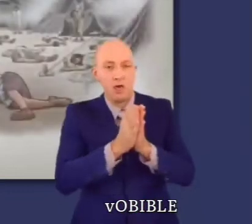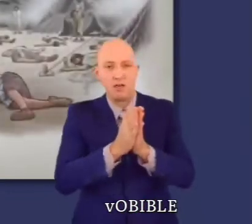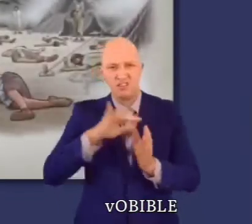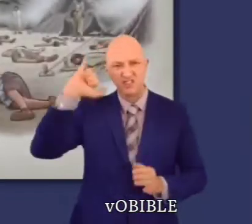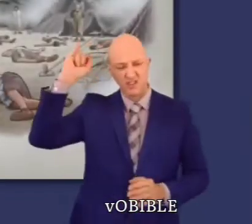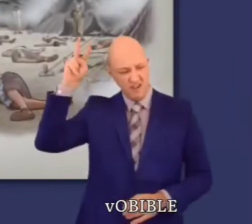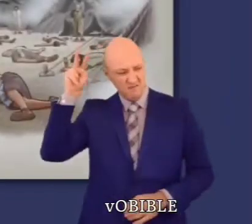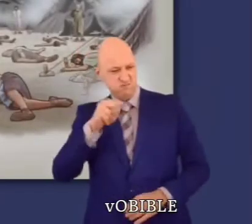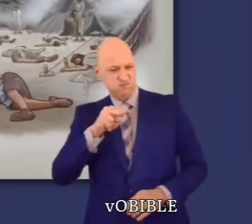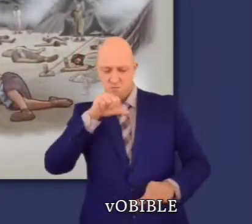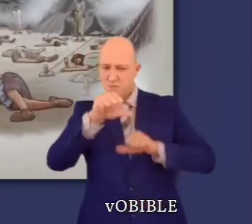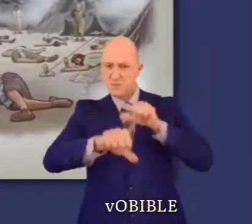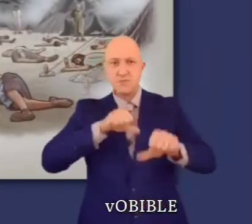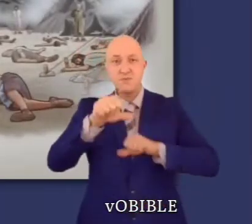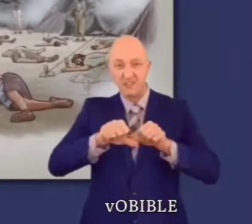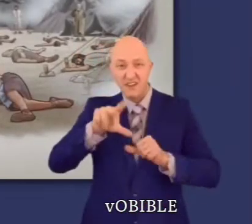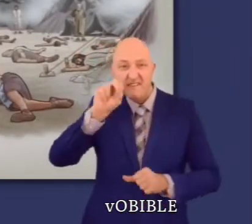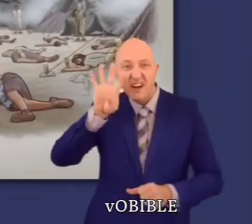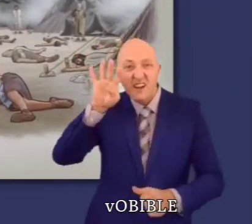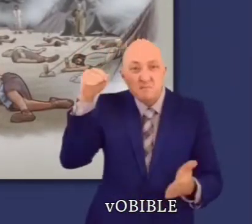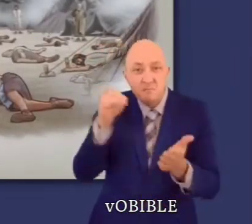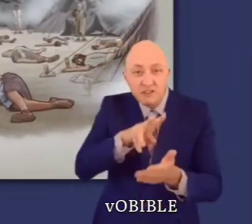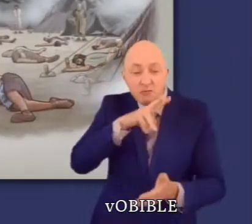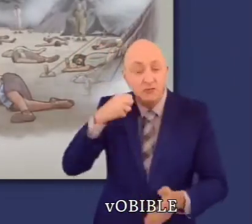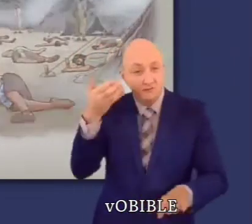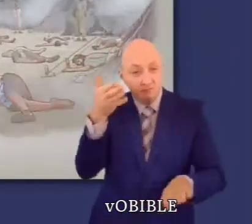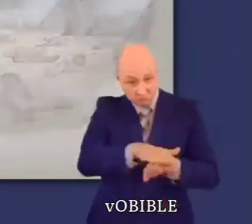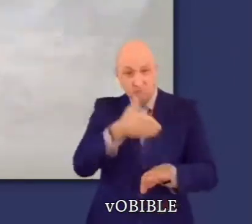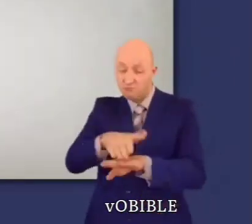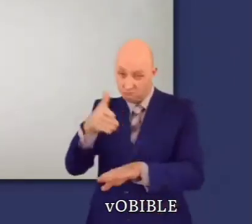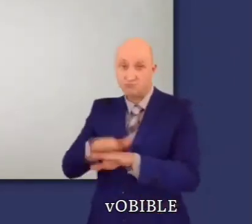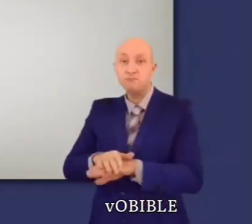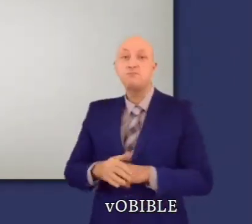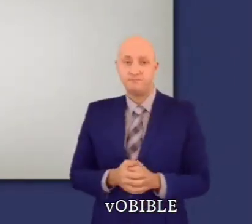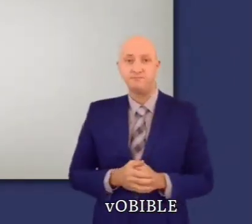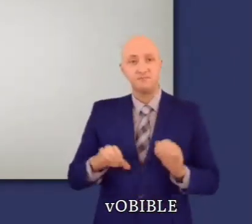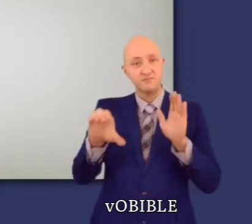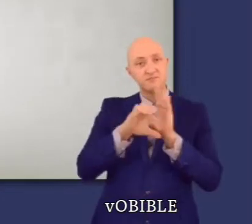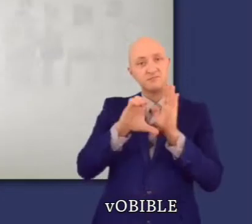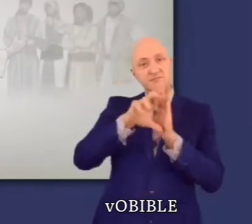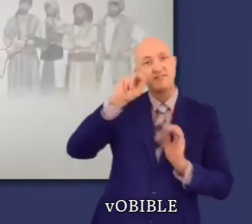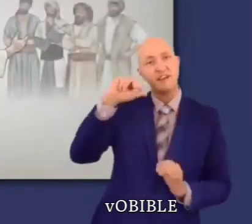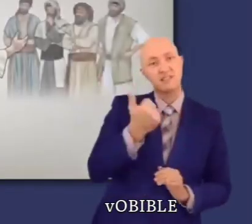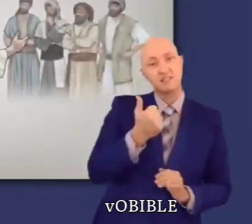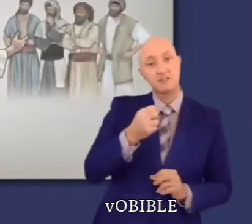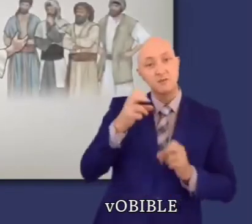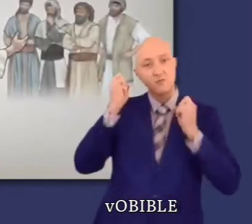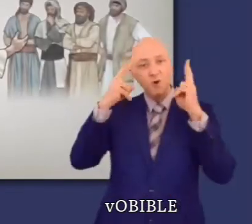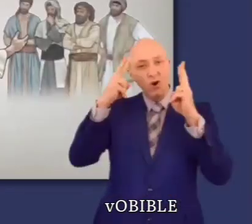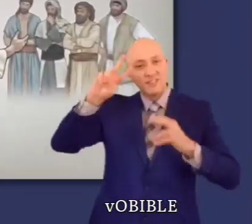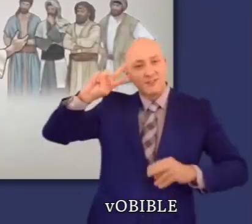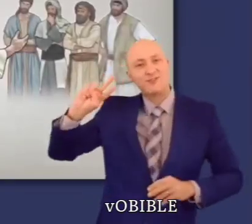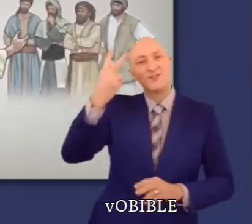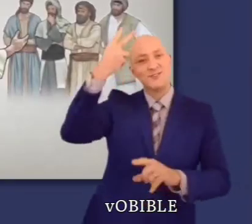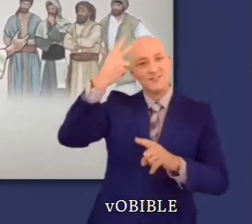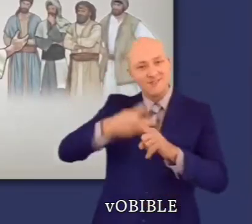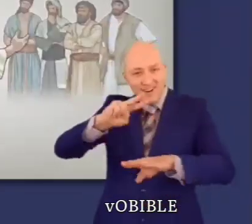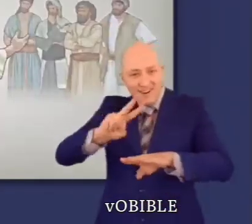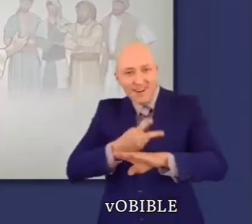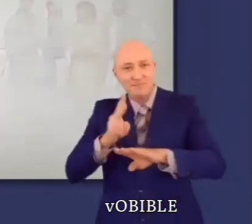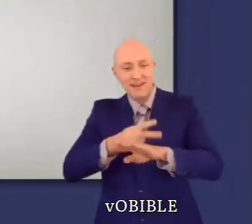Dans le chapitre 25, beaucoup parmi le peuple de Dieu commettent des actes sexuels immoraux avec des femmes moabites, ce qui les mène à